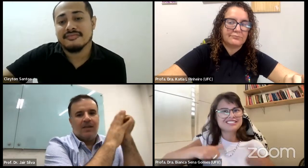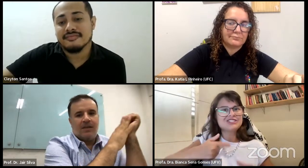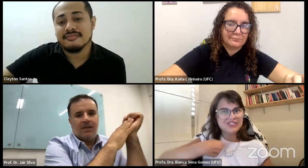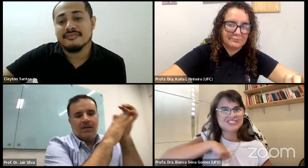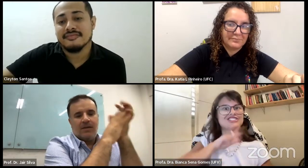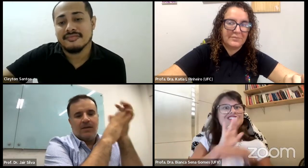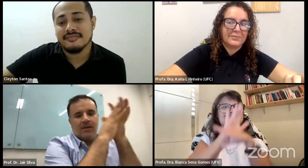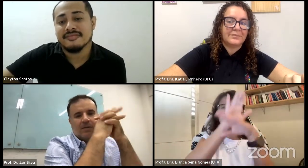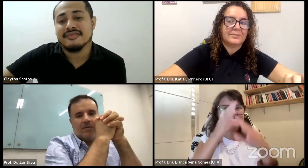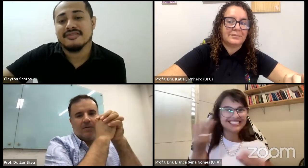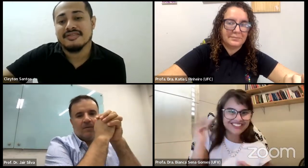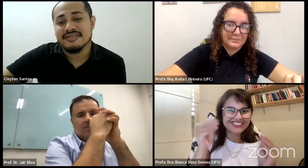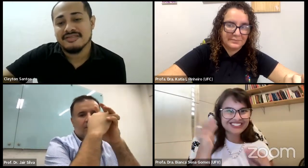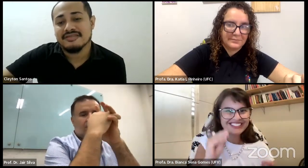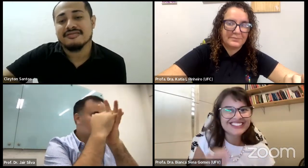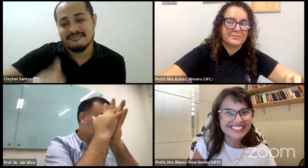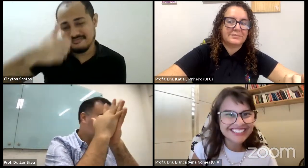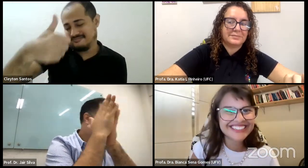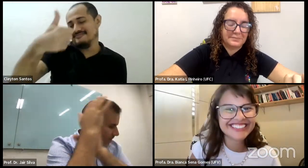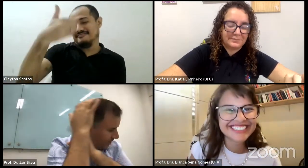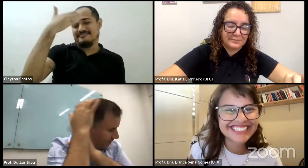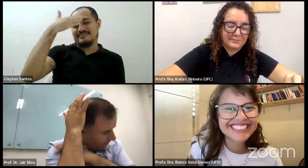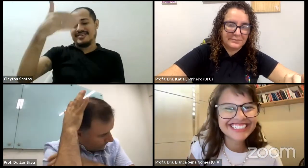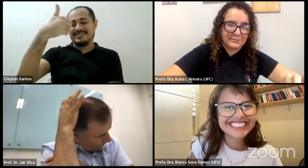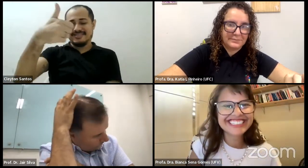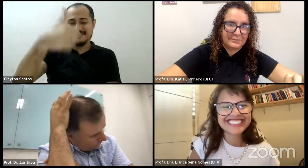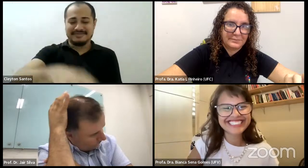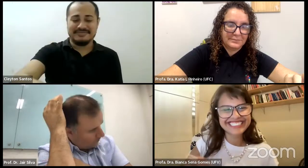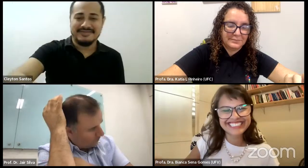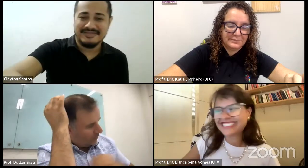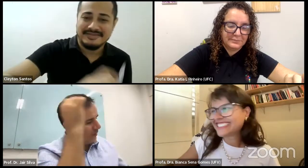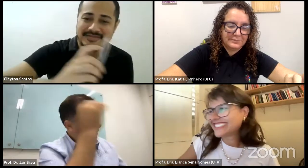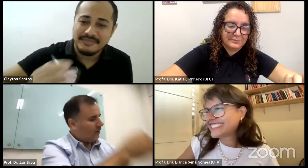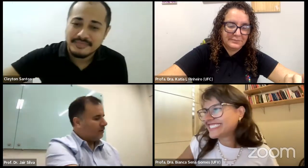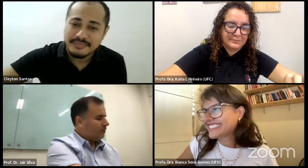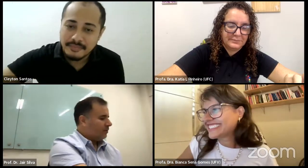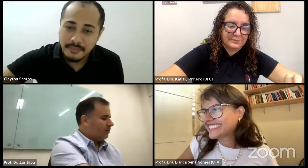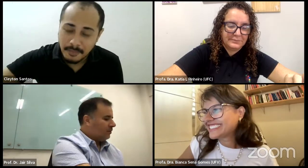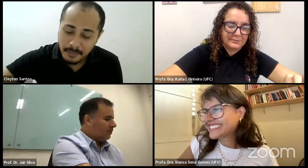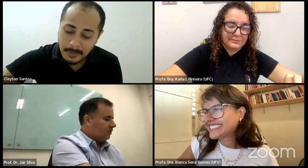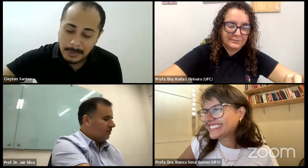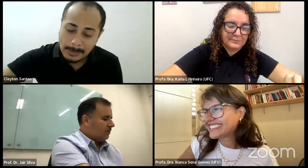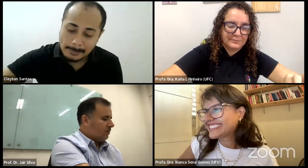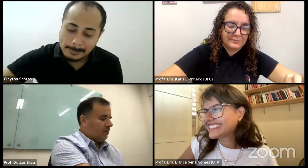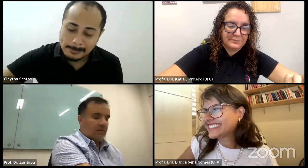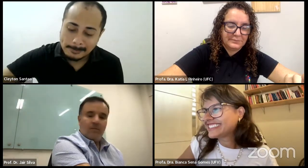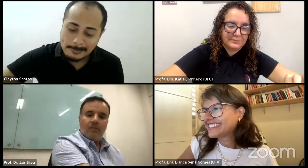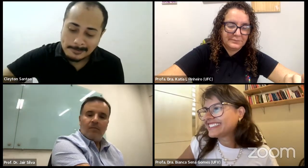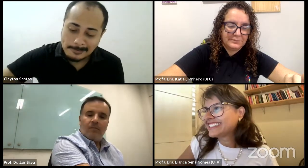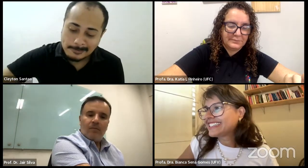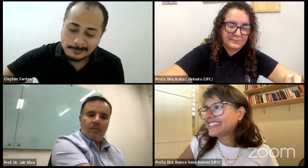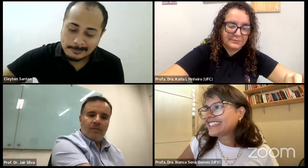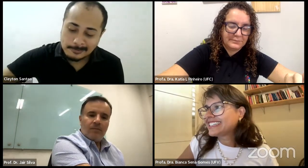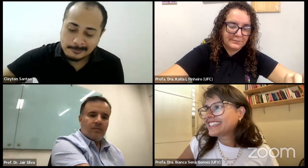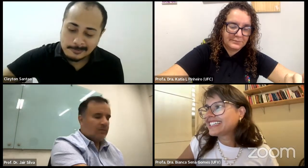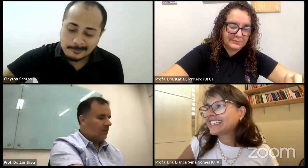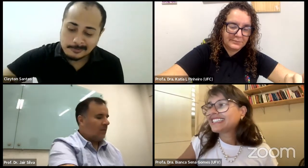É, de fato, por isso que eu quis ajudar, no caso, nesse sentido, né? Vou compartilhar contigo esse